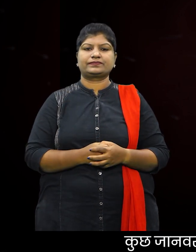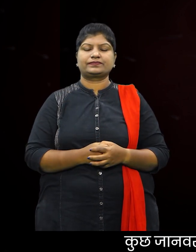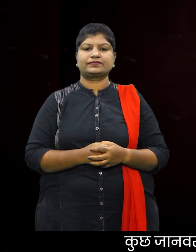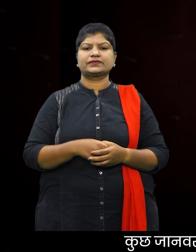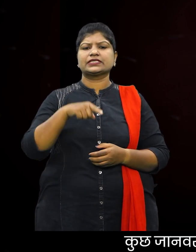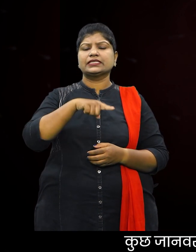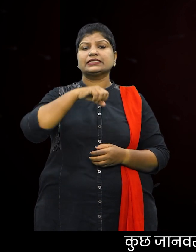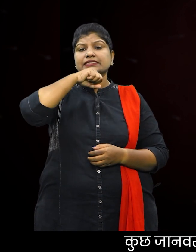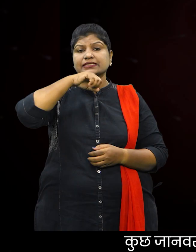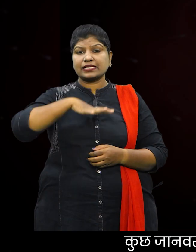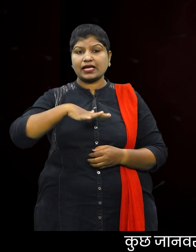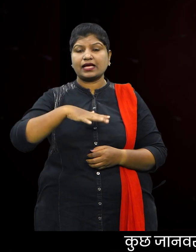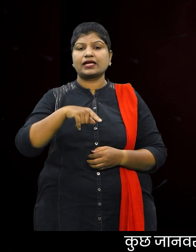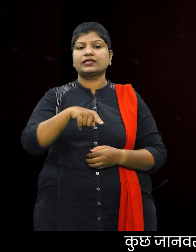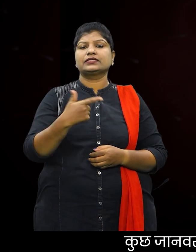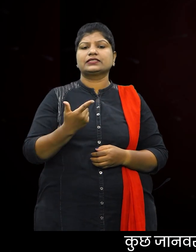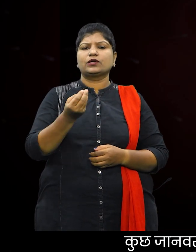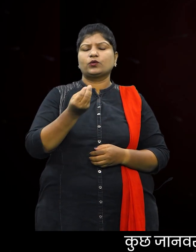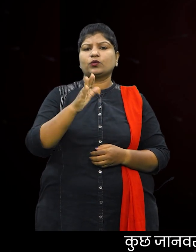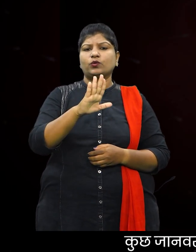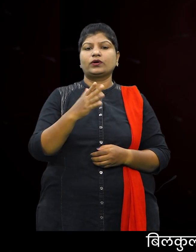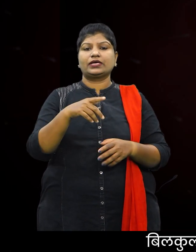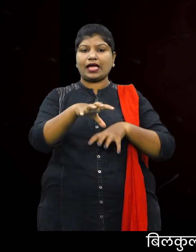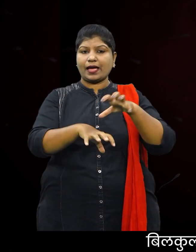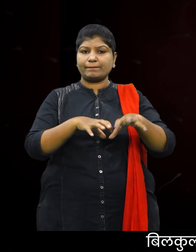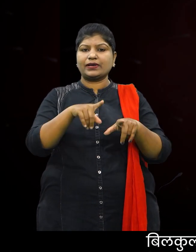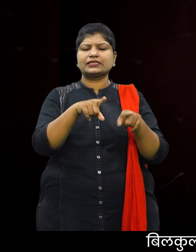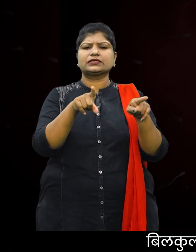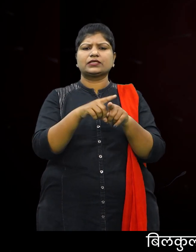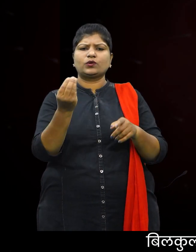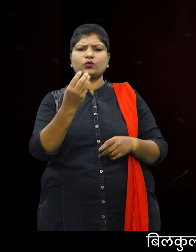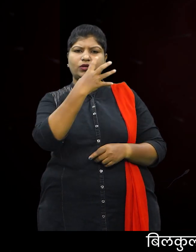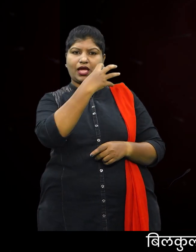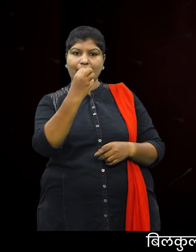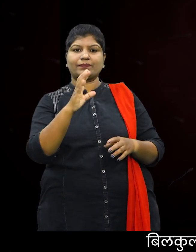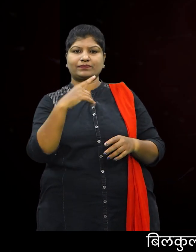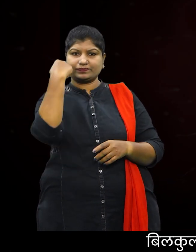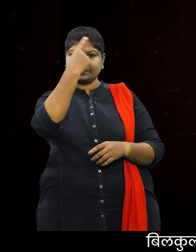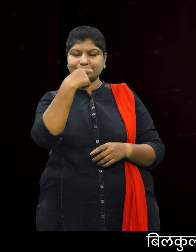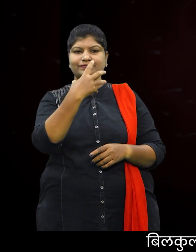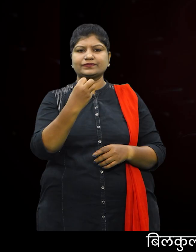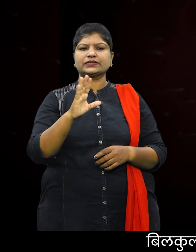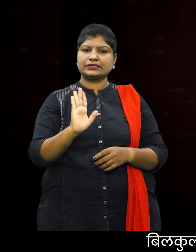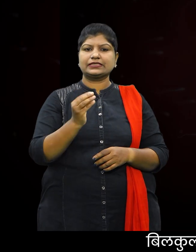कुछ जानवरों की संतान अंडों से निकलते समय बिल्कुल अपने माता पिता जैसी होती है,